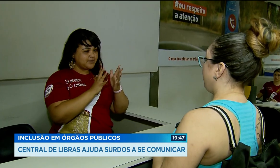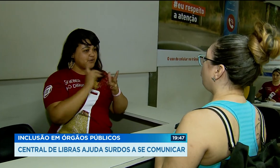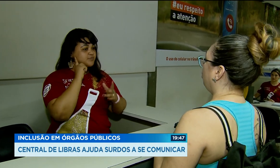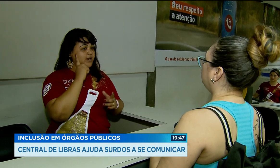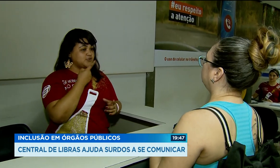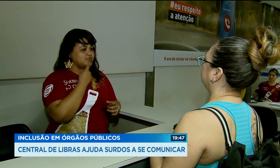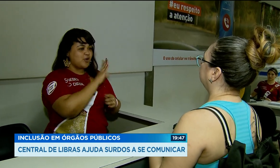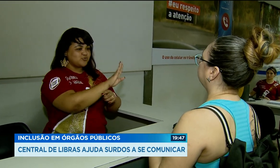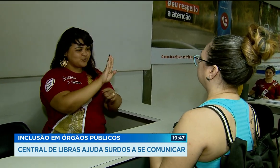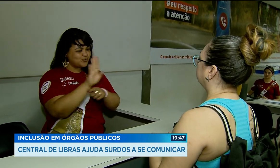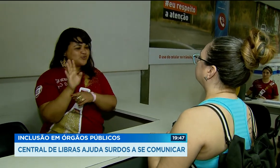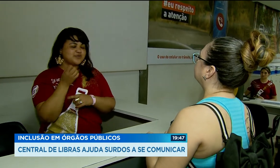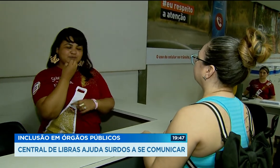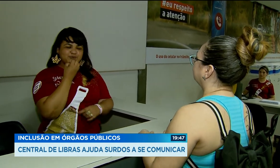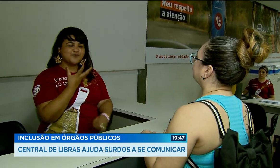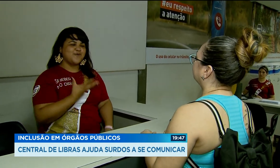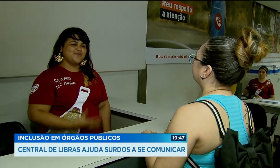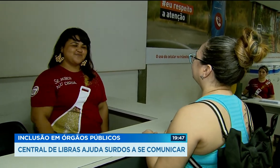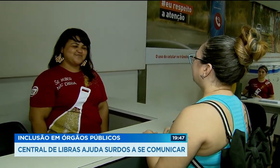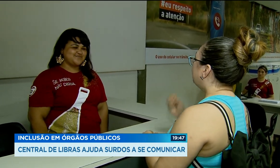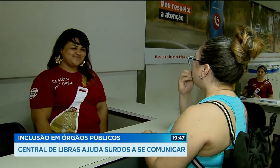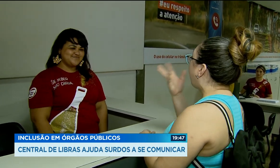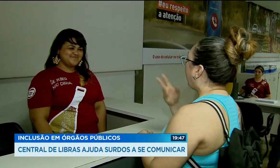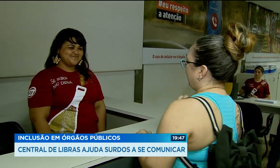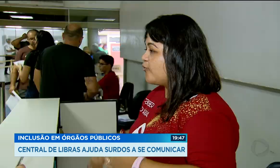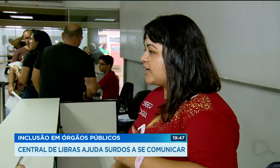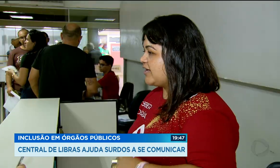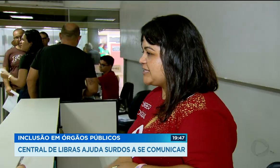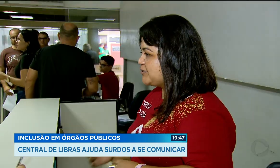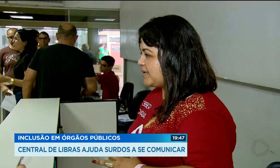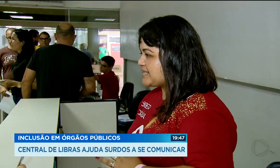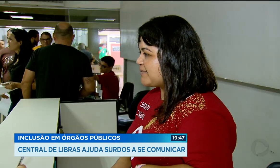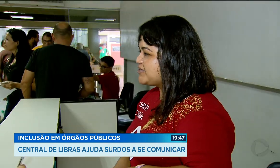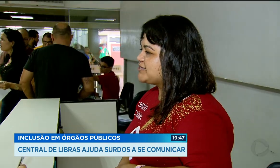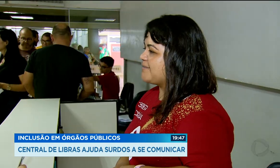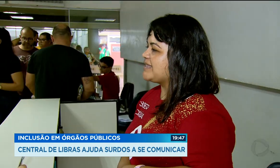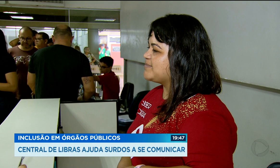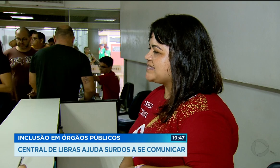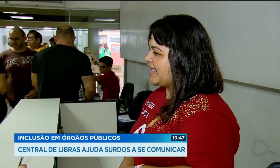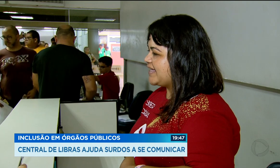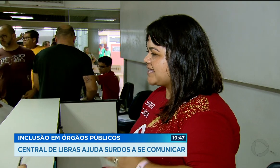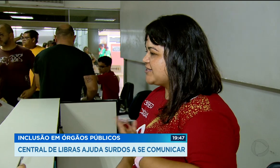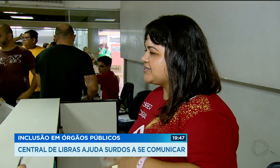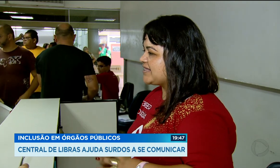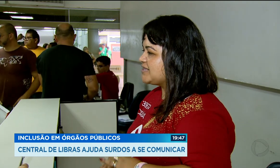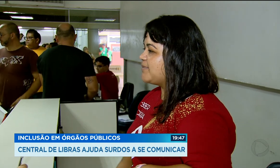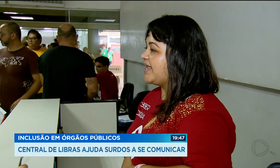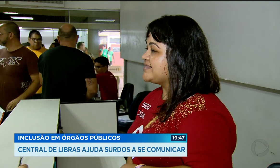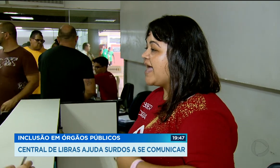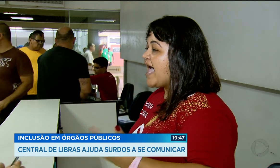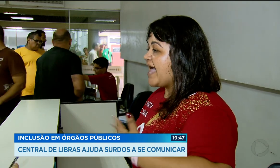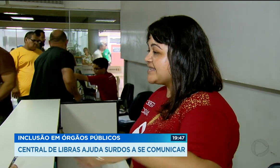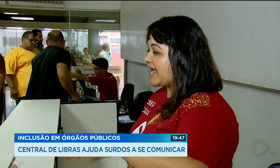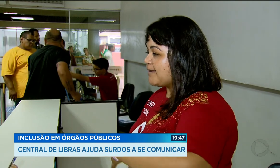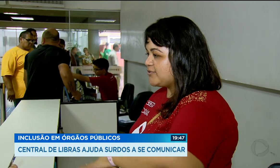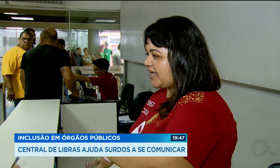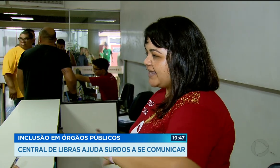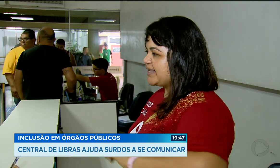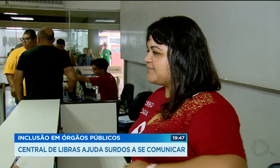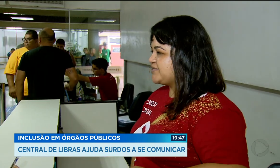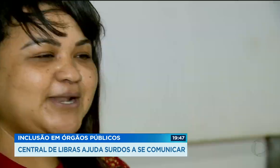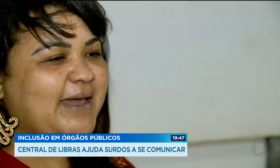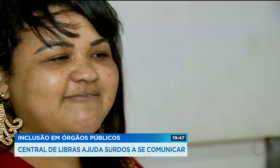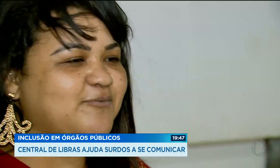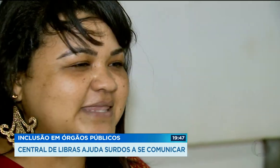avô, mãe, tias e primos também são surdos. E em função das dificuldades que já passou para se comunicar em várias